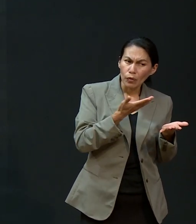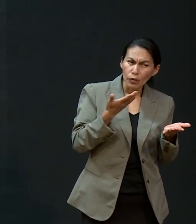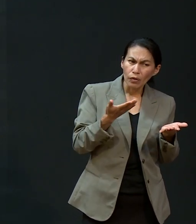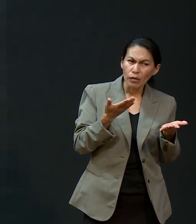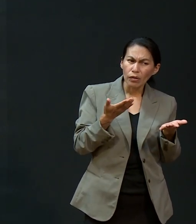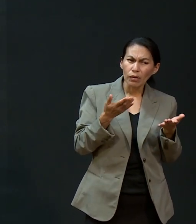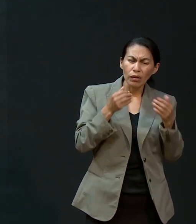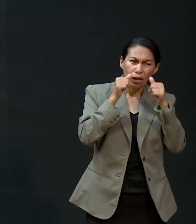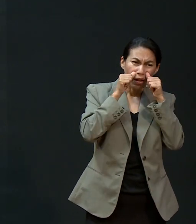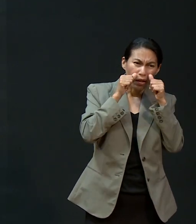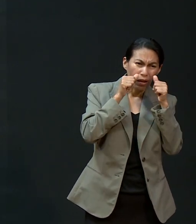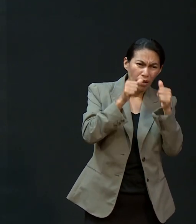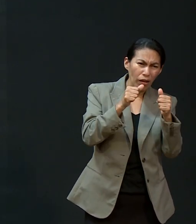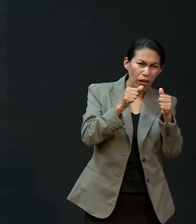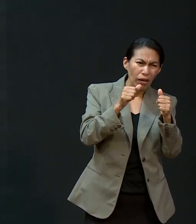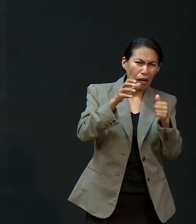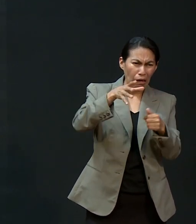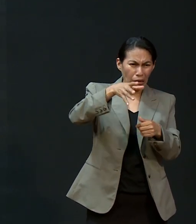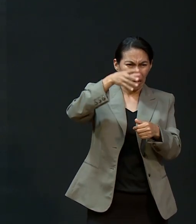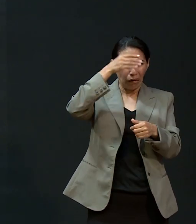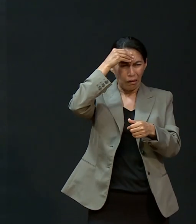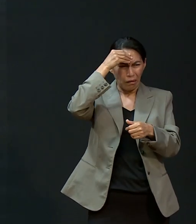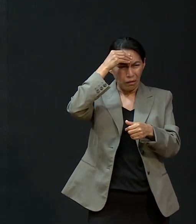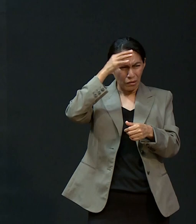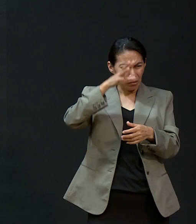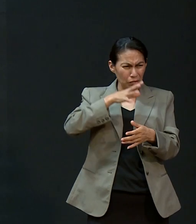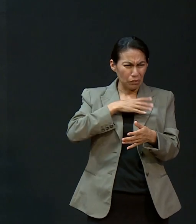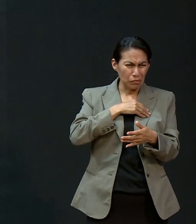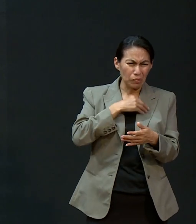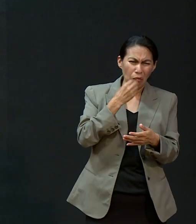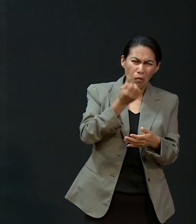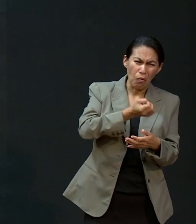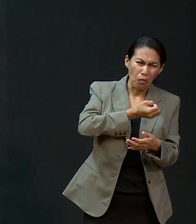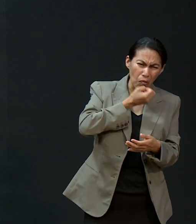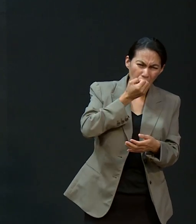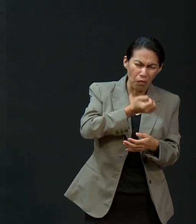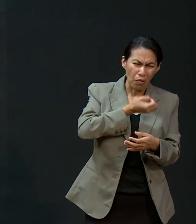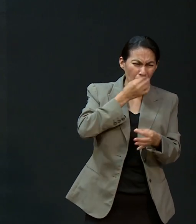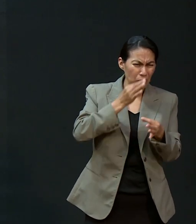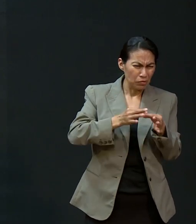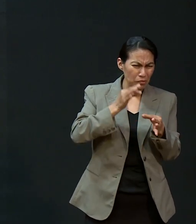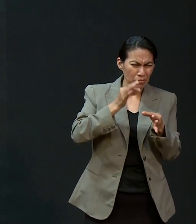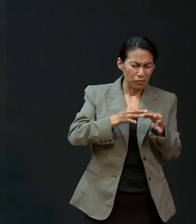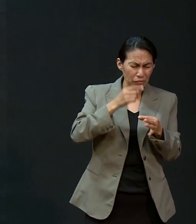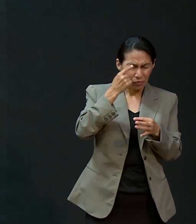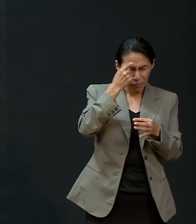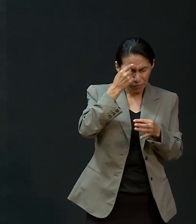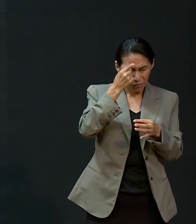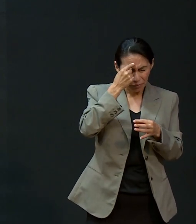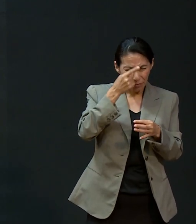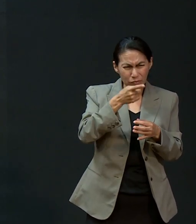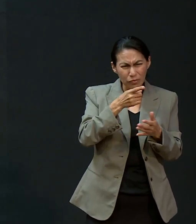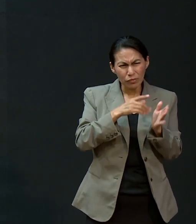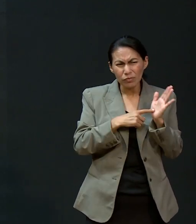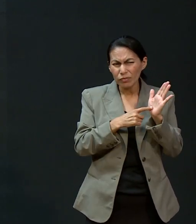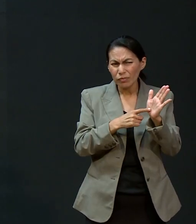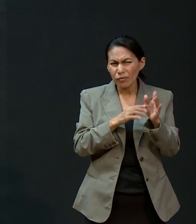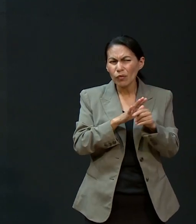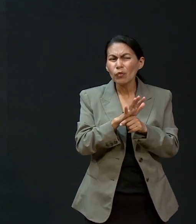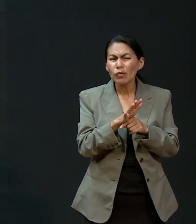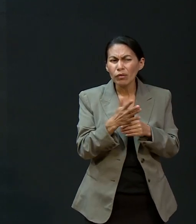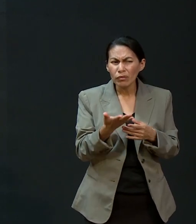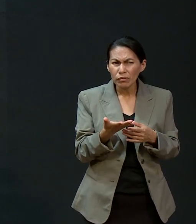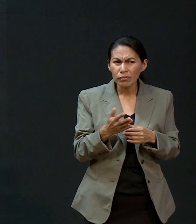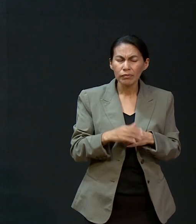digámoslo así, estamos ansiosos de escuchar para poder hacerla nuestra en oración, reflexión